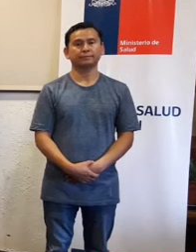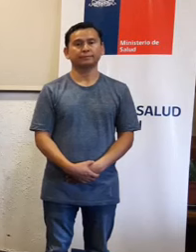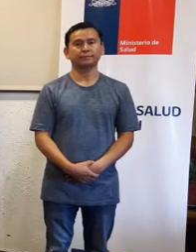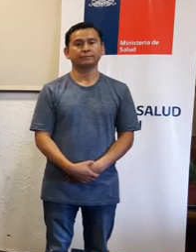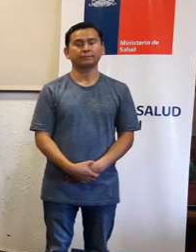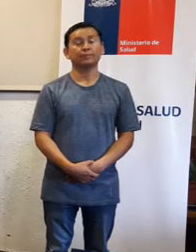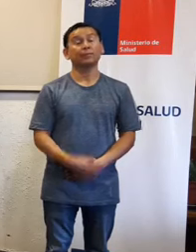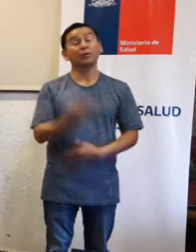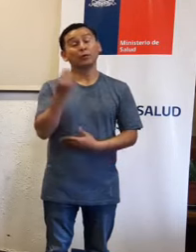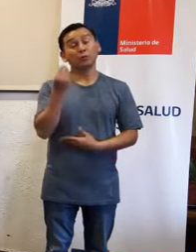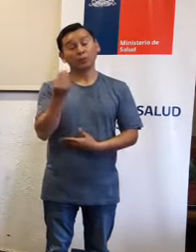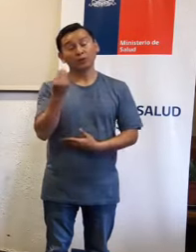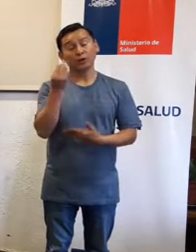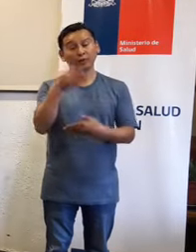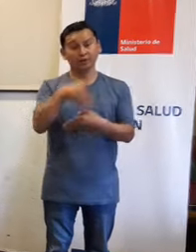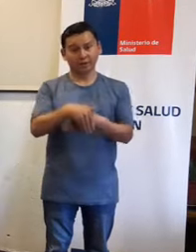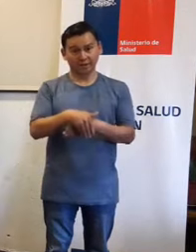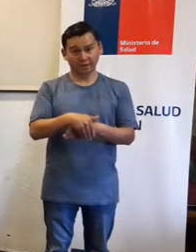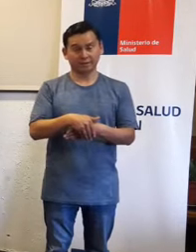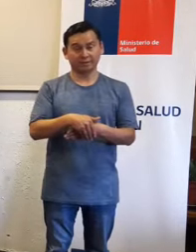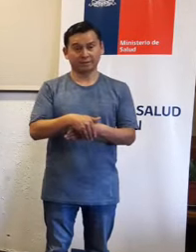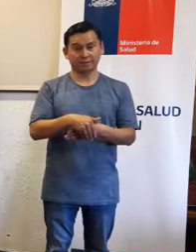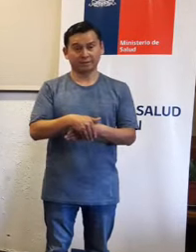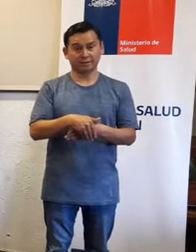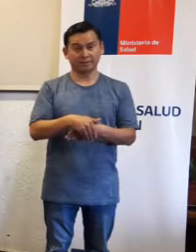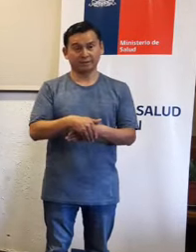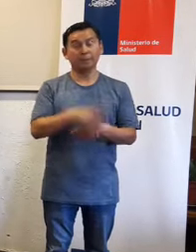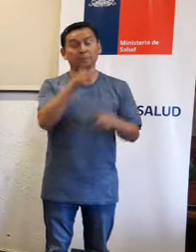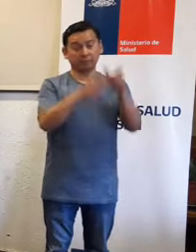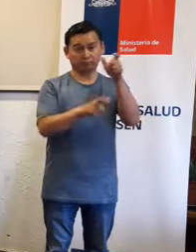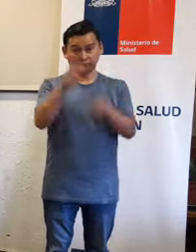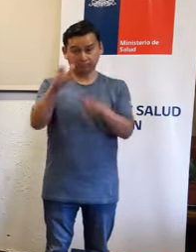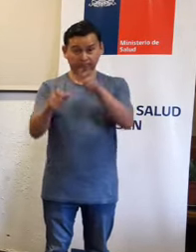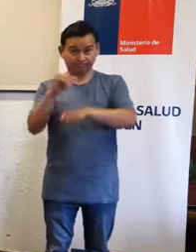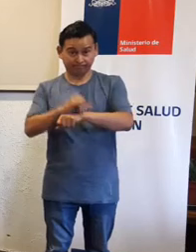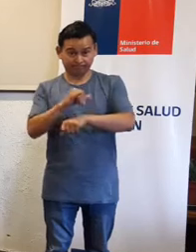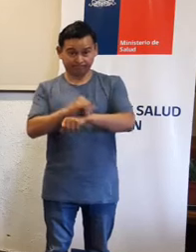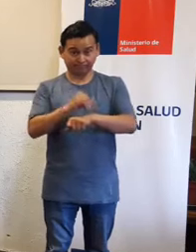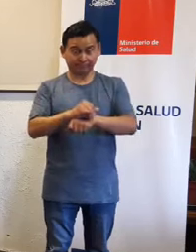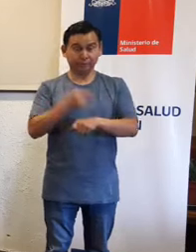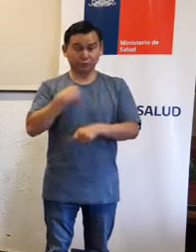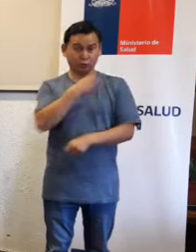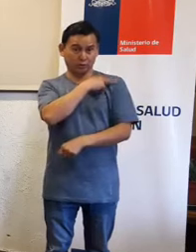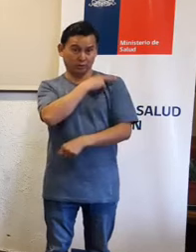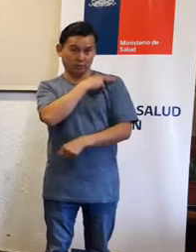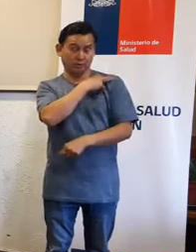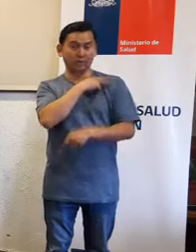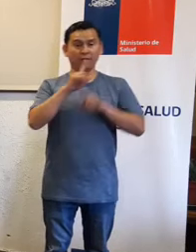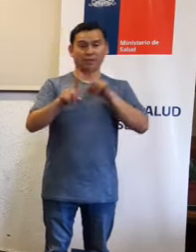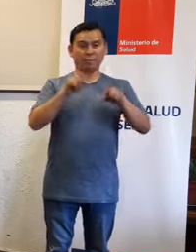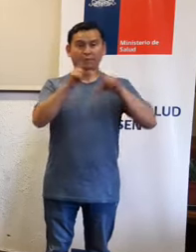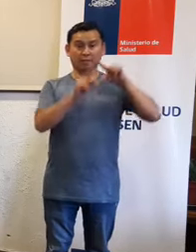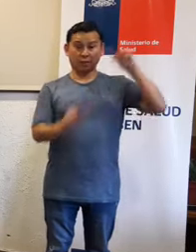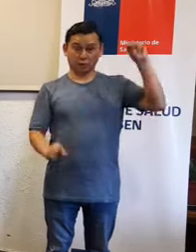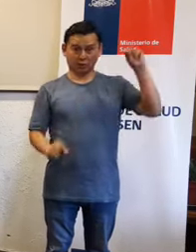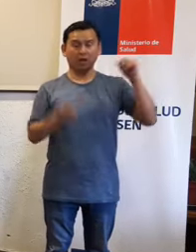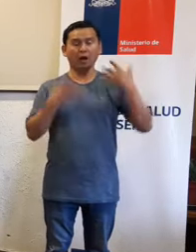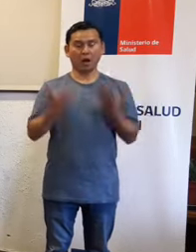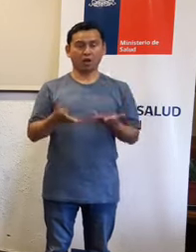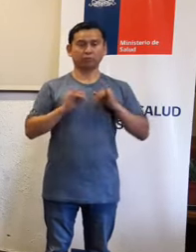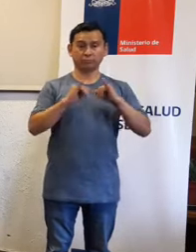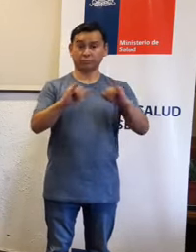muy buenas tardes a los habitantes de la región como jefe de la defensa nacional voy a dar